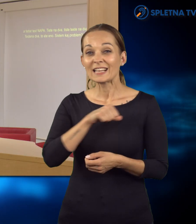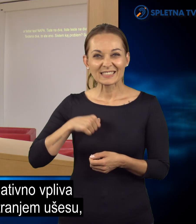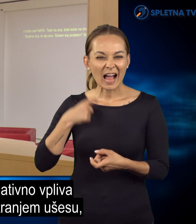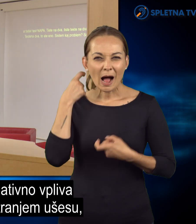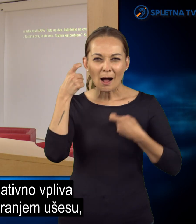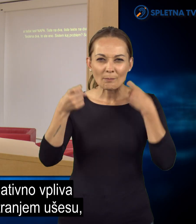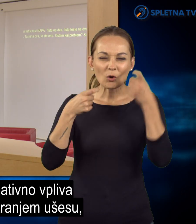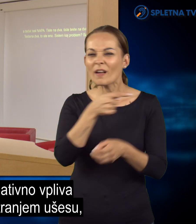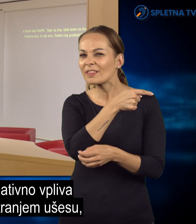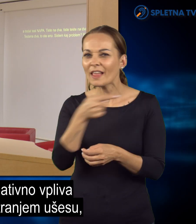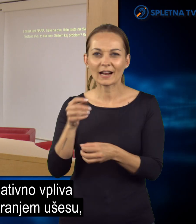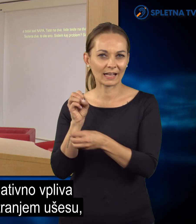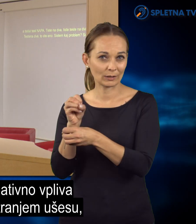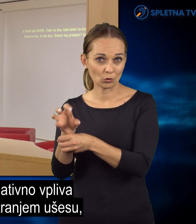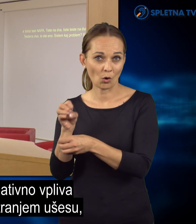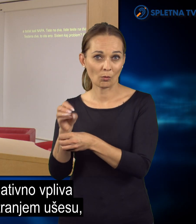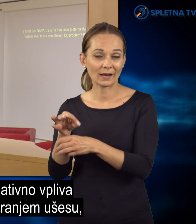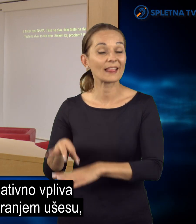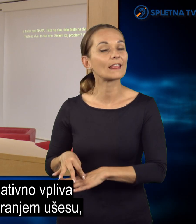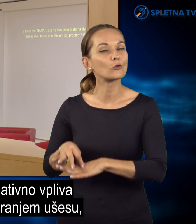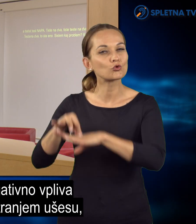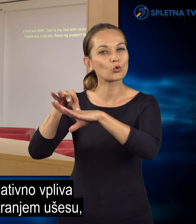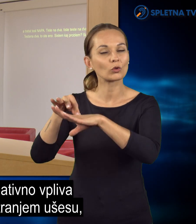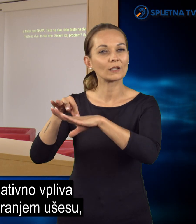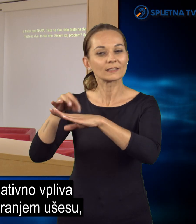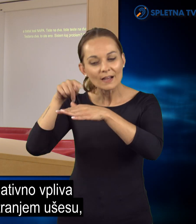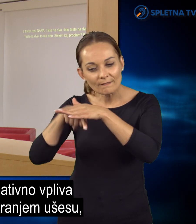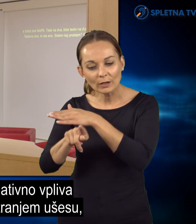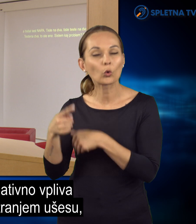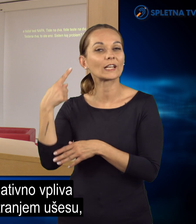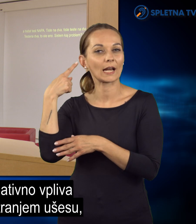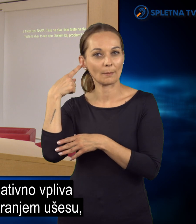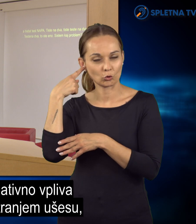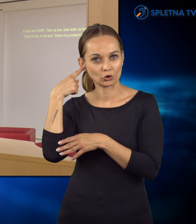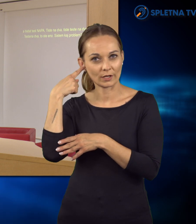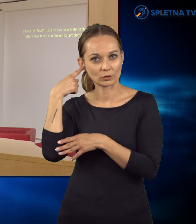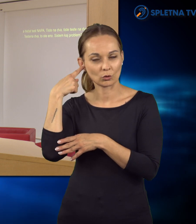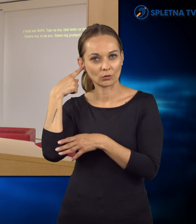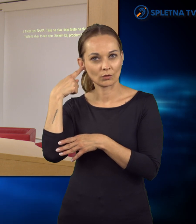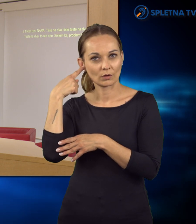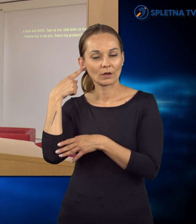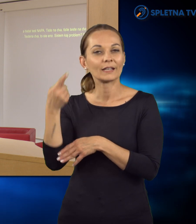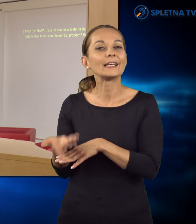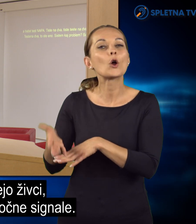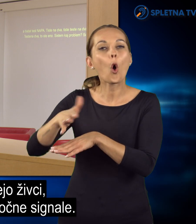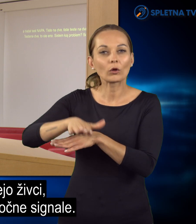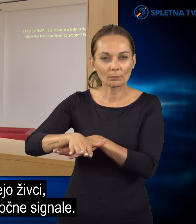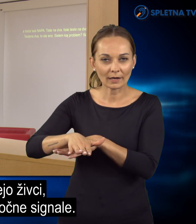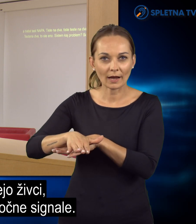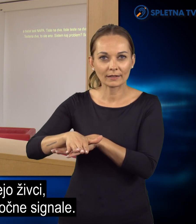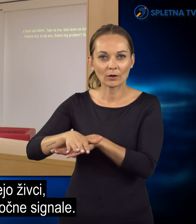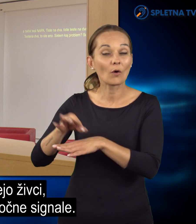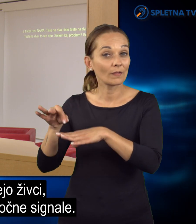Sam hrup negativno vpliva na čutnice v notranjem ušesu, ki